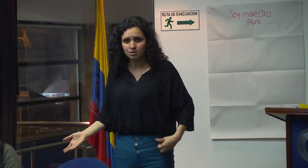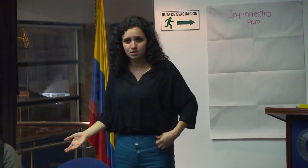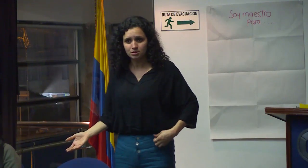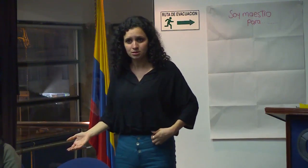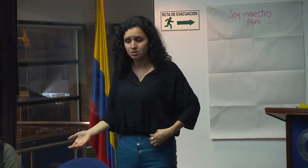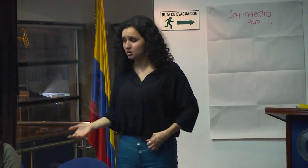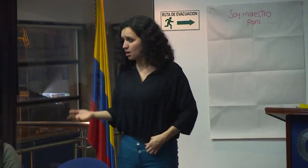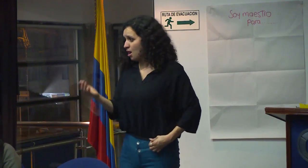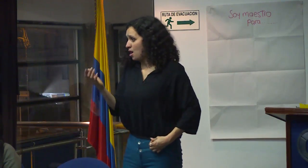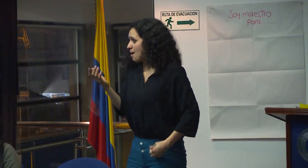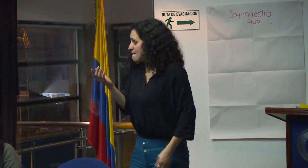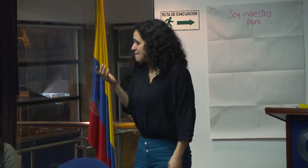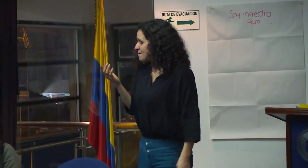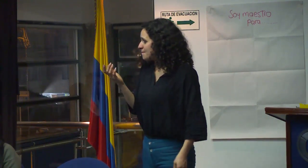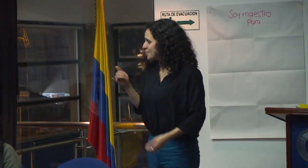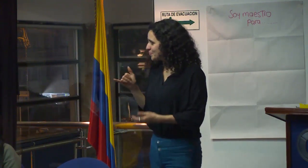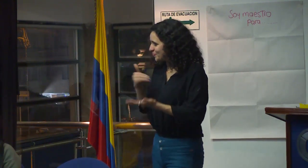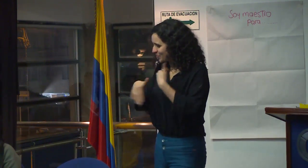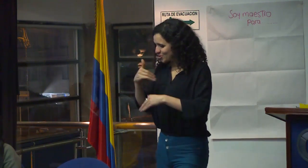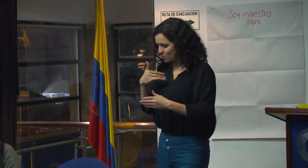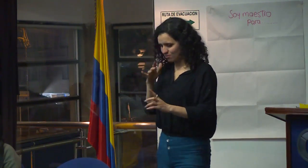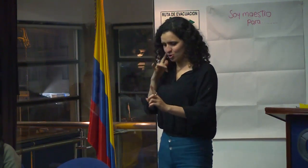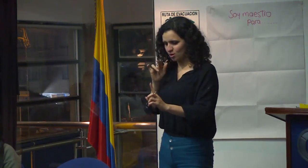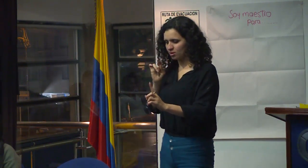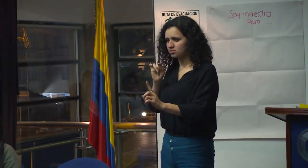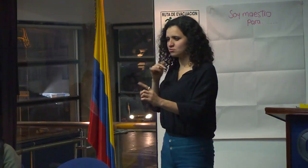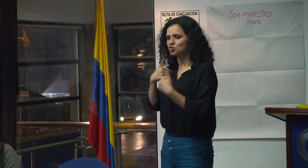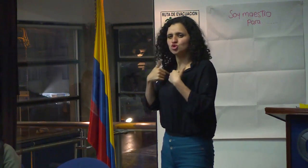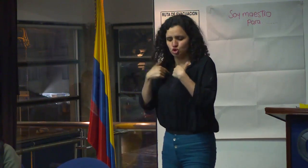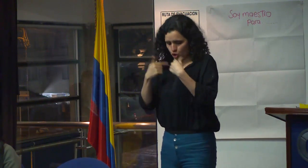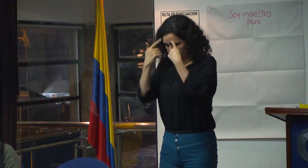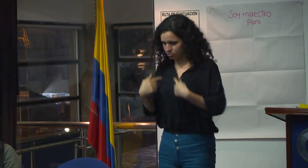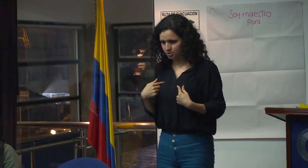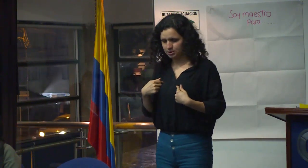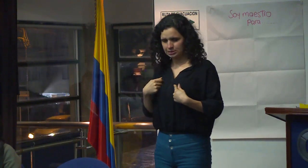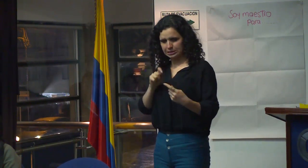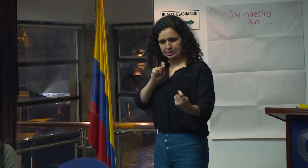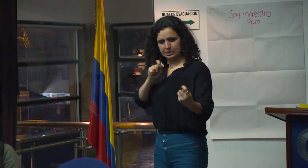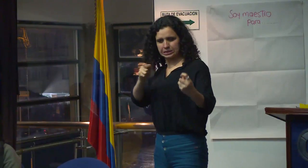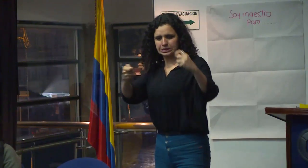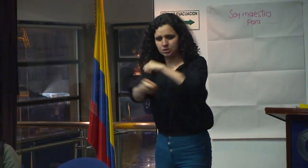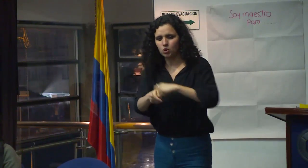de cómo le enseño, o sea, cómo transformo o cómo me pienso al otro